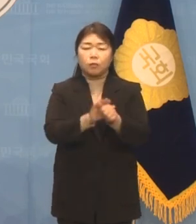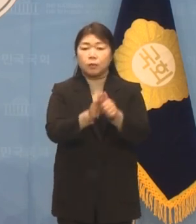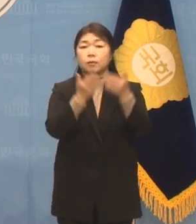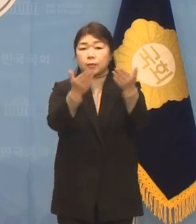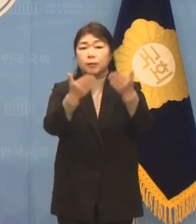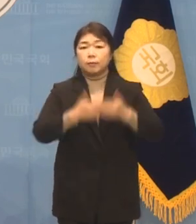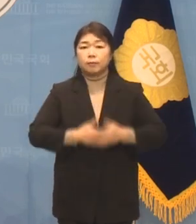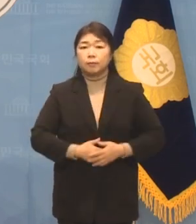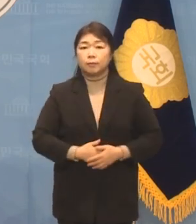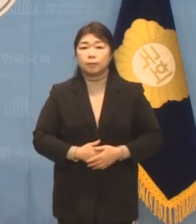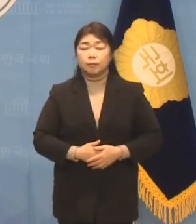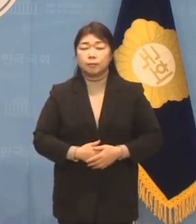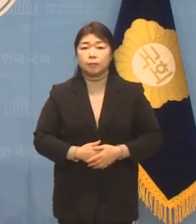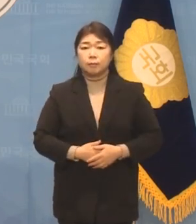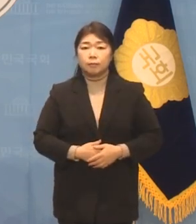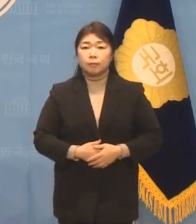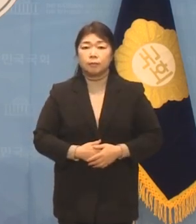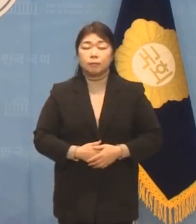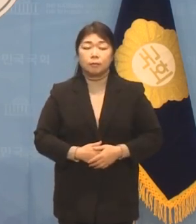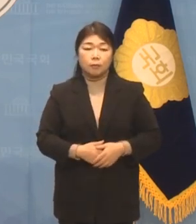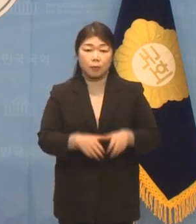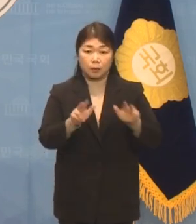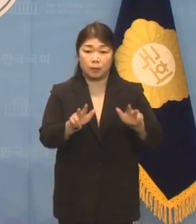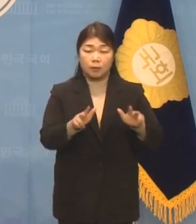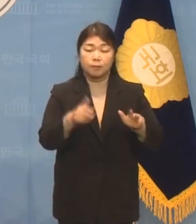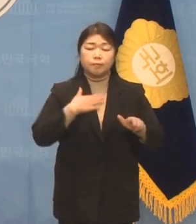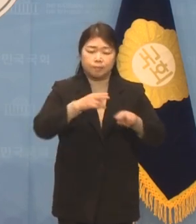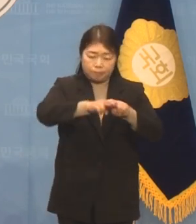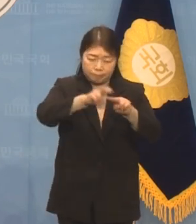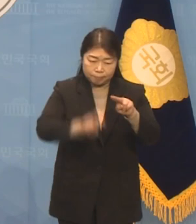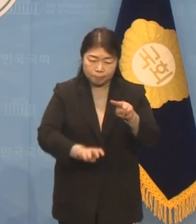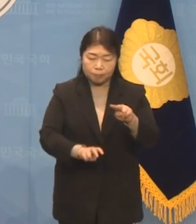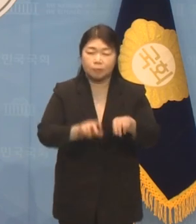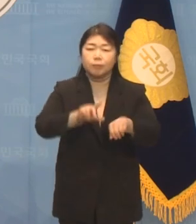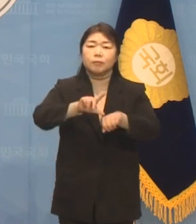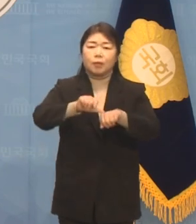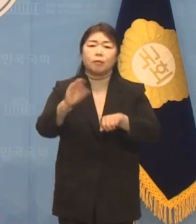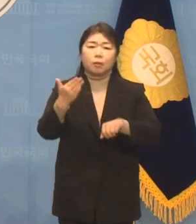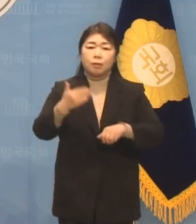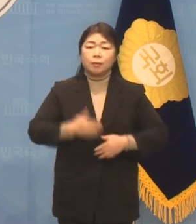돕겠습니다. 이제 물러서야 할 시간입니다.